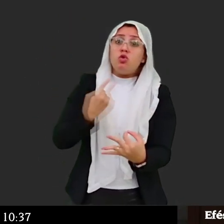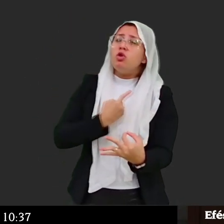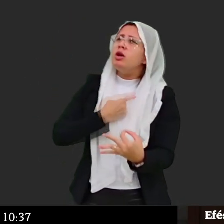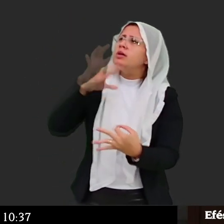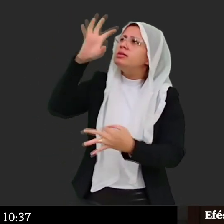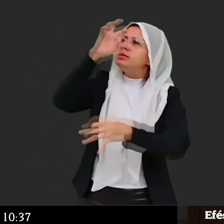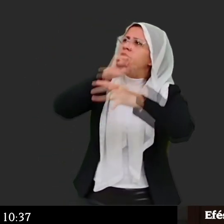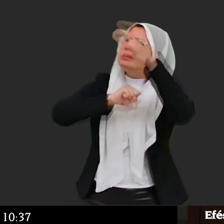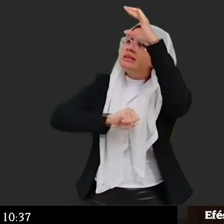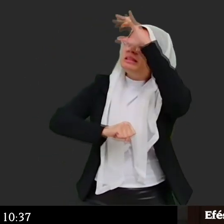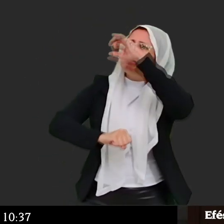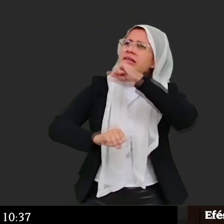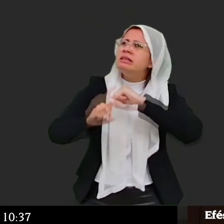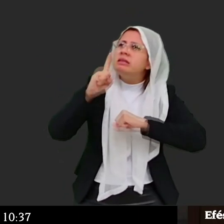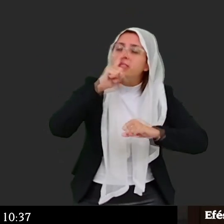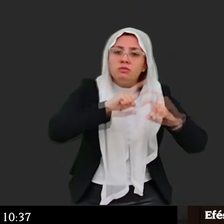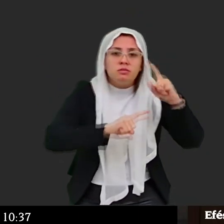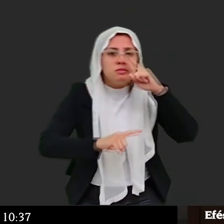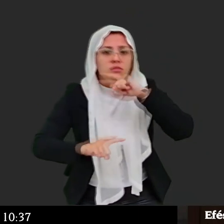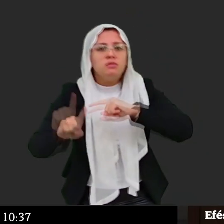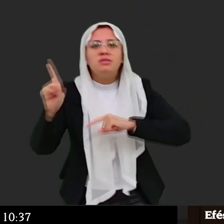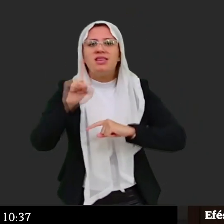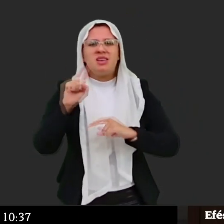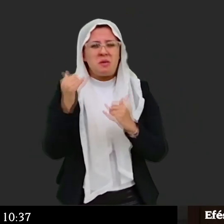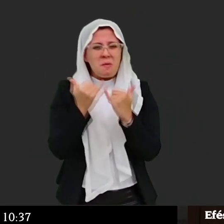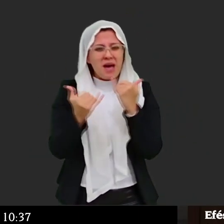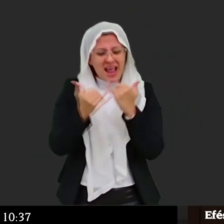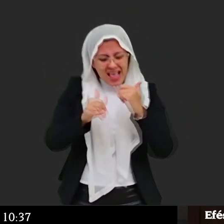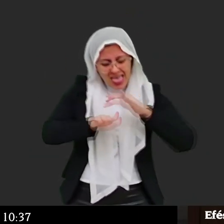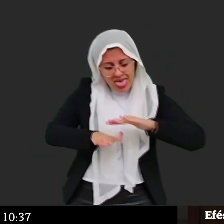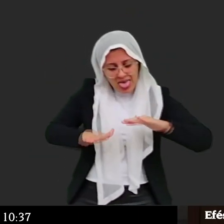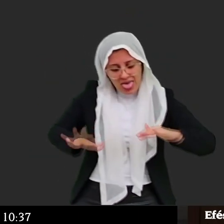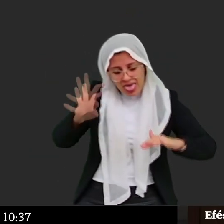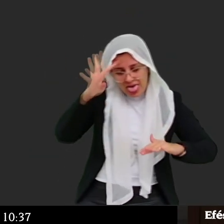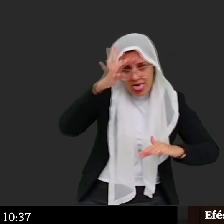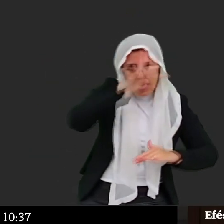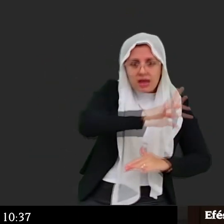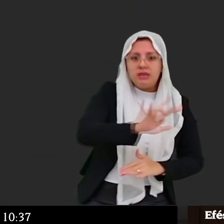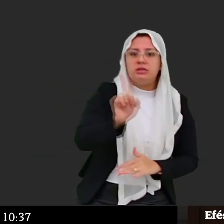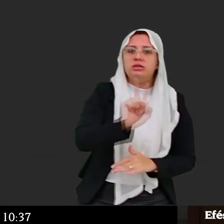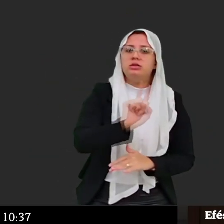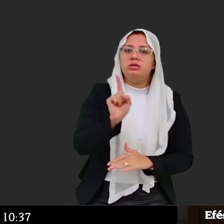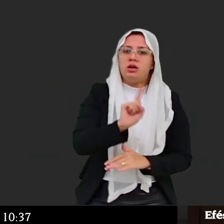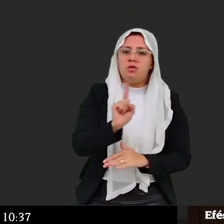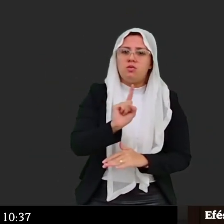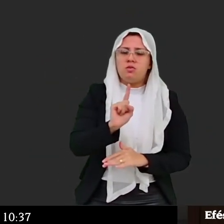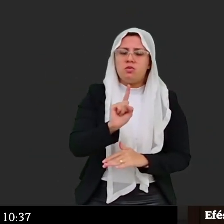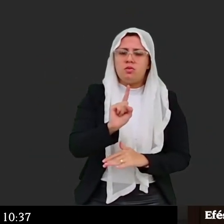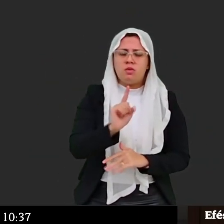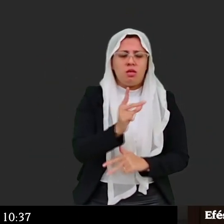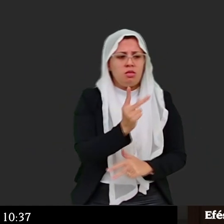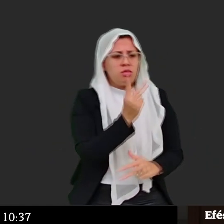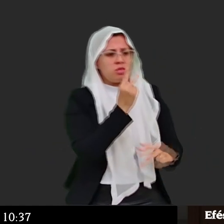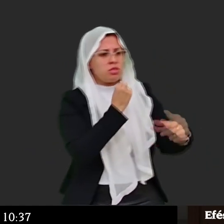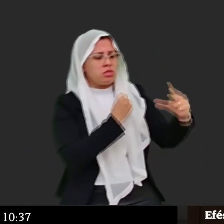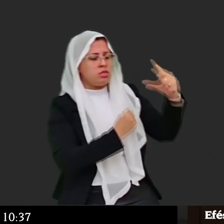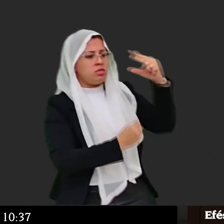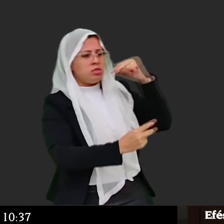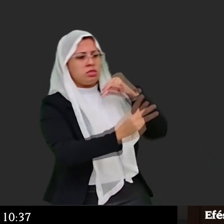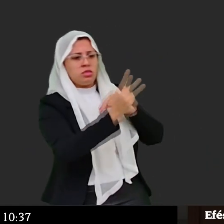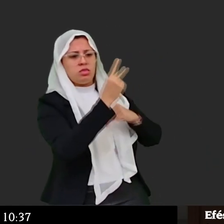inconstantes, levados em roda por todo o vento de doutrina, pelo engano dos homens que com